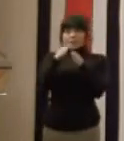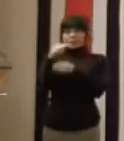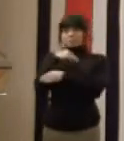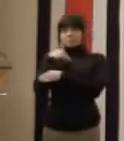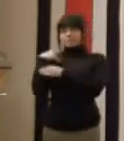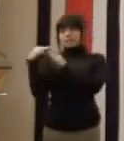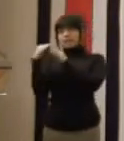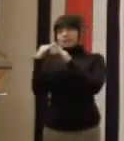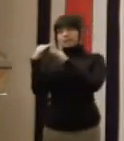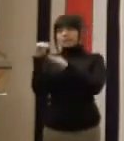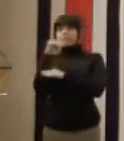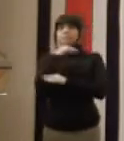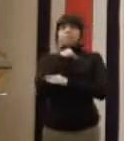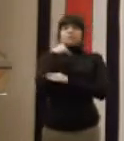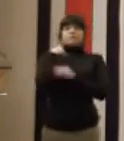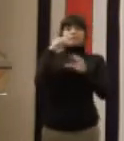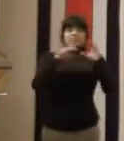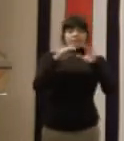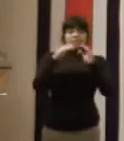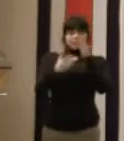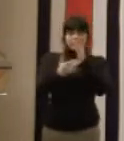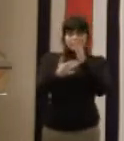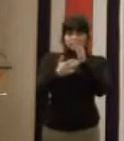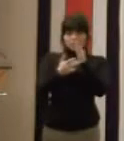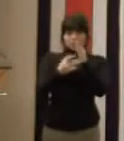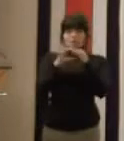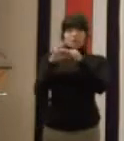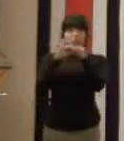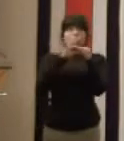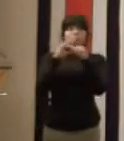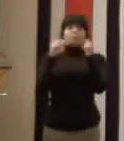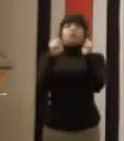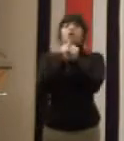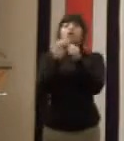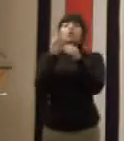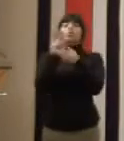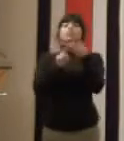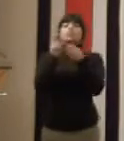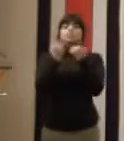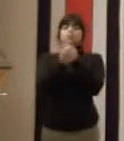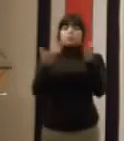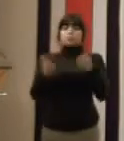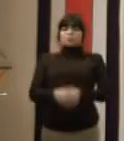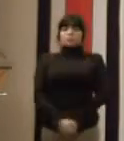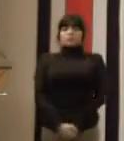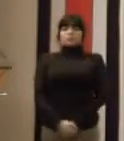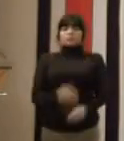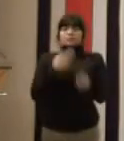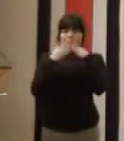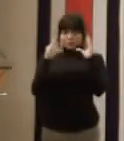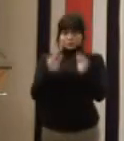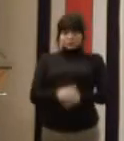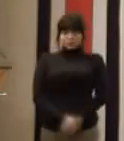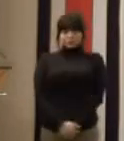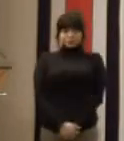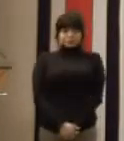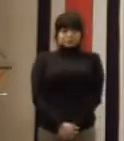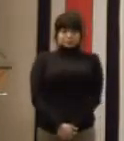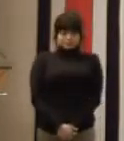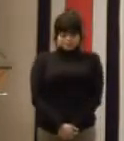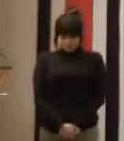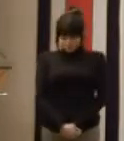de Hacienda y el Ministerio de Ciencia y Tecnología, junto con las universidades públicas. Muy buenas tardes,